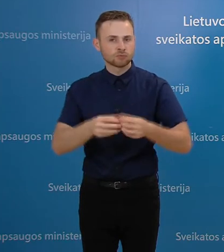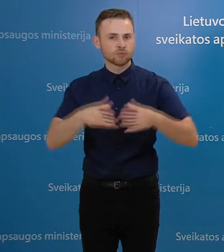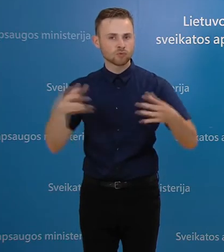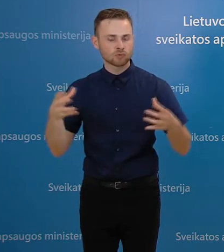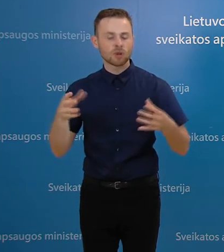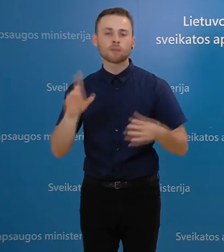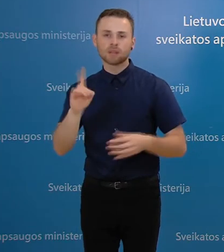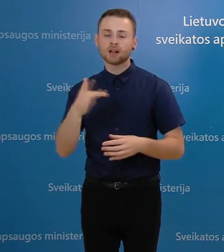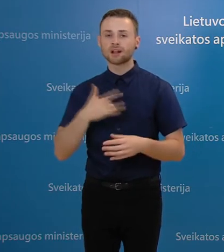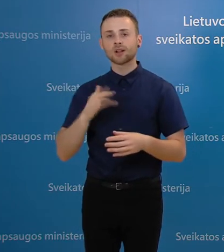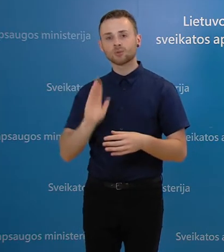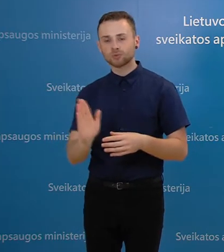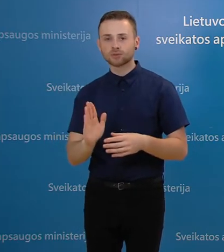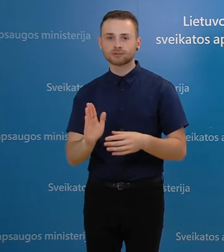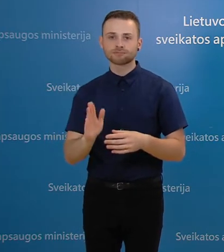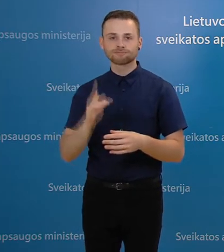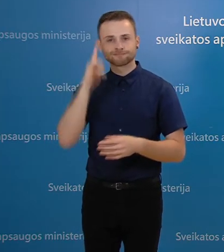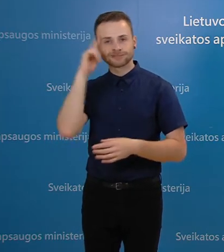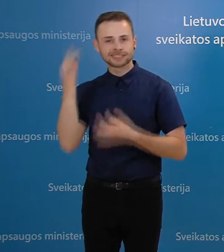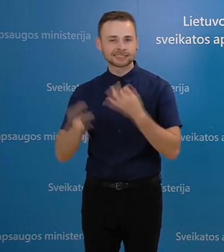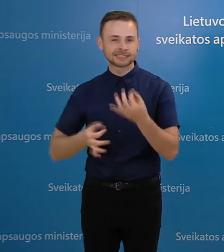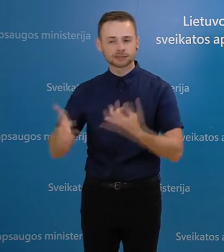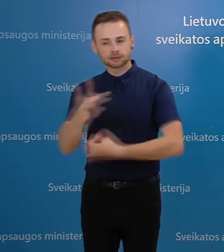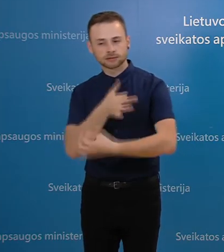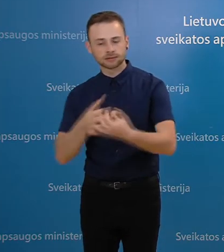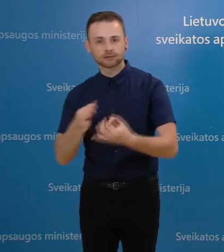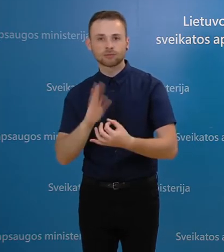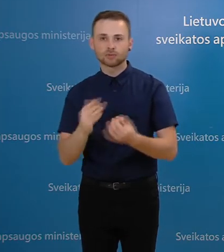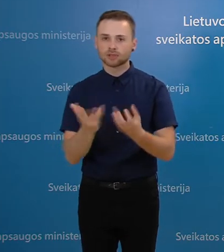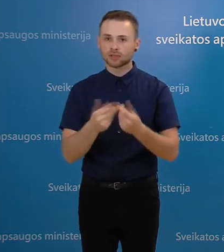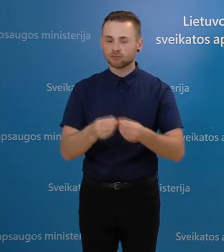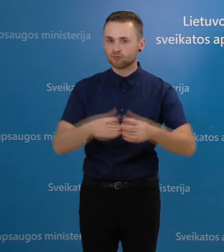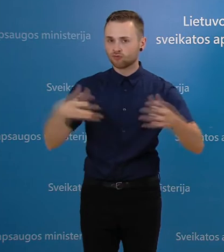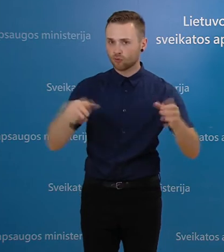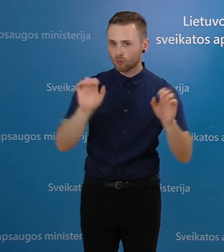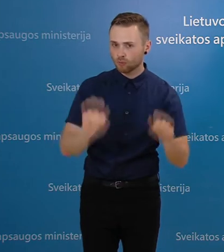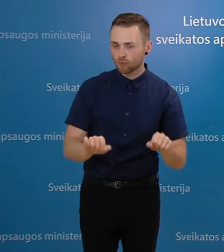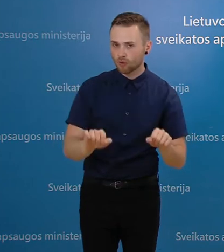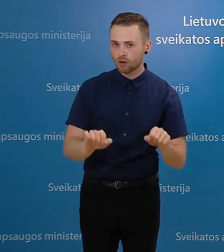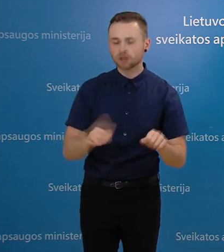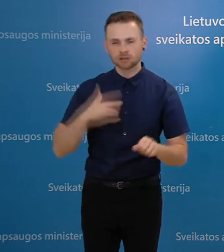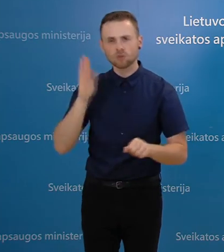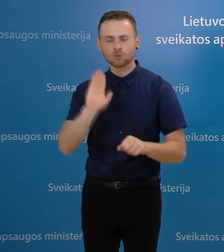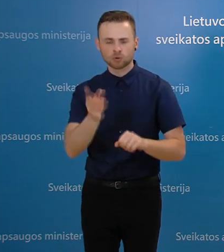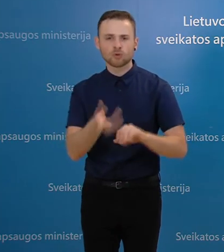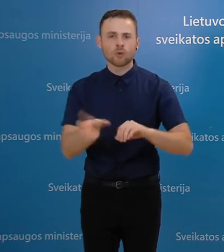diskusijos dėl jo pasikeitimų į vieną ar į kitą pusę, tikėtina labiau didėjimo kryptim.